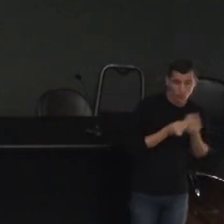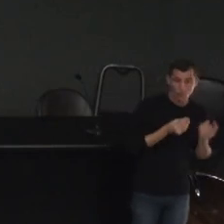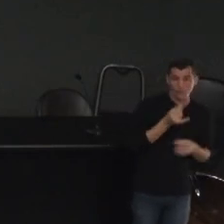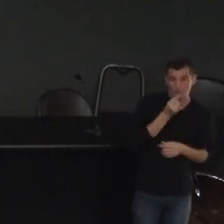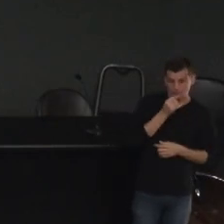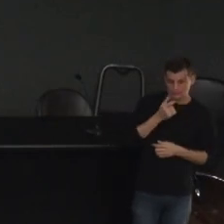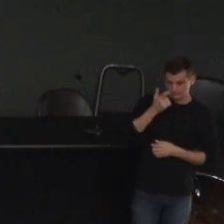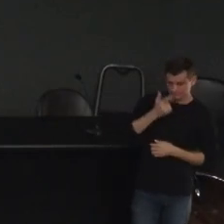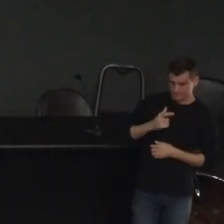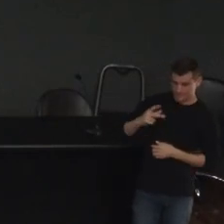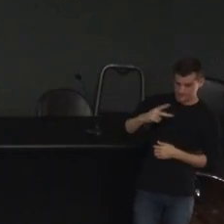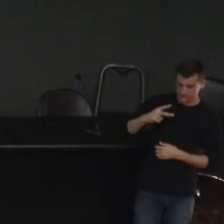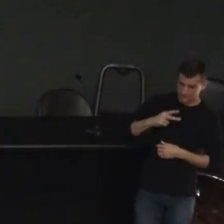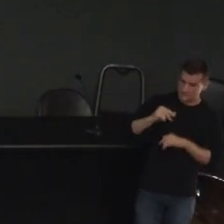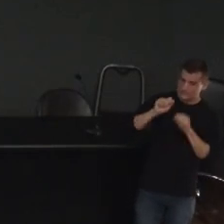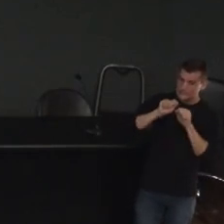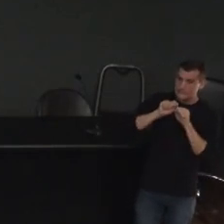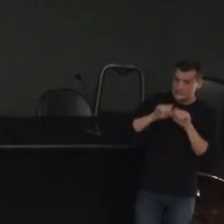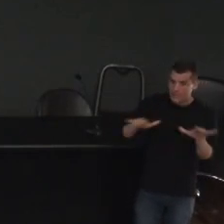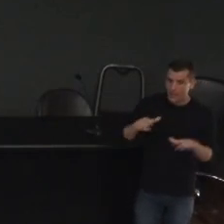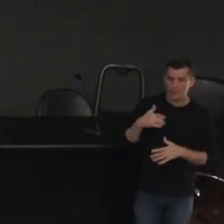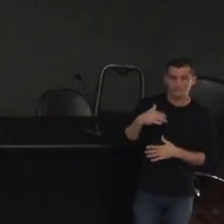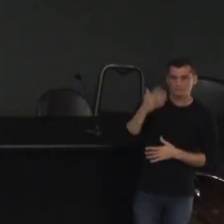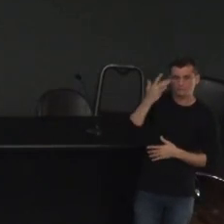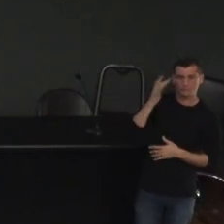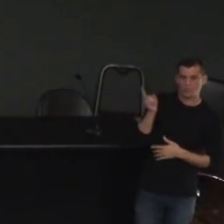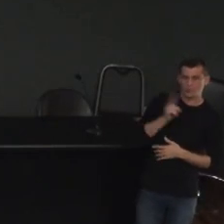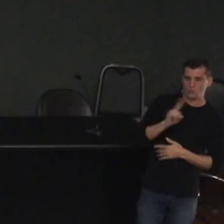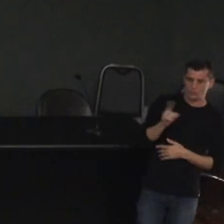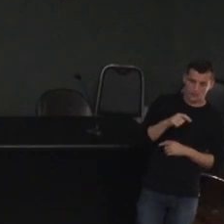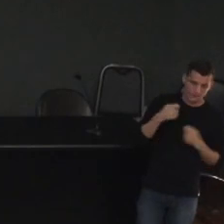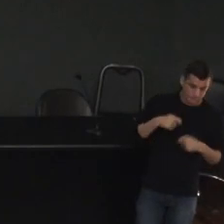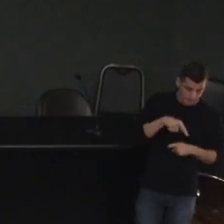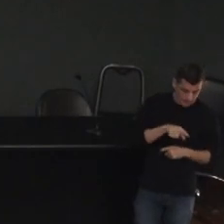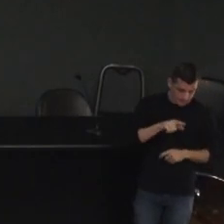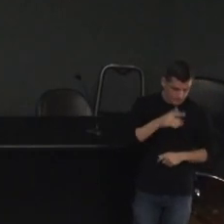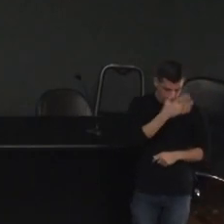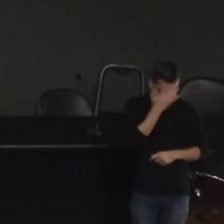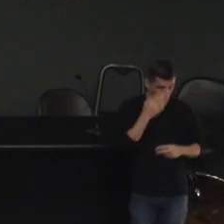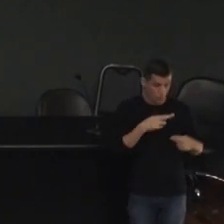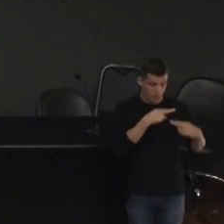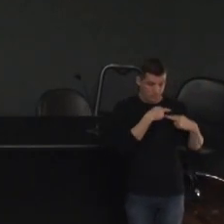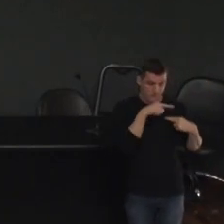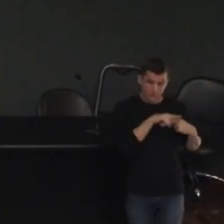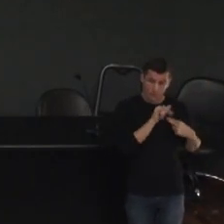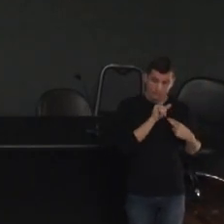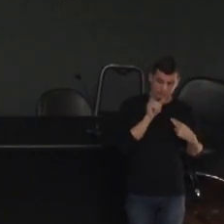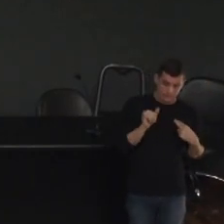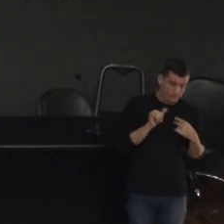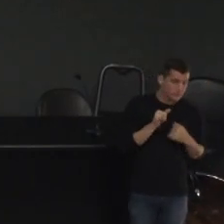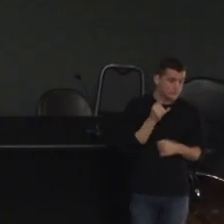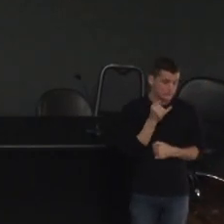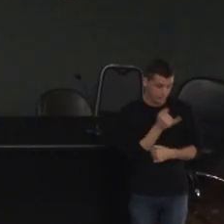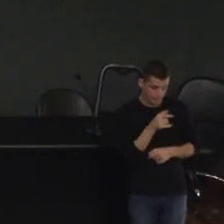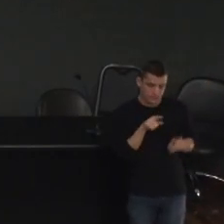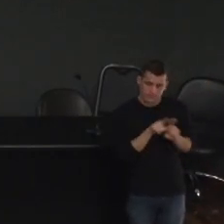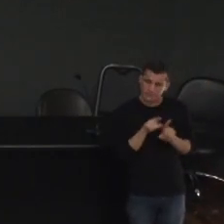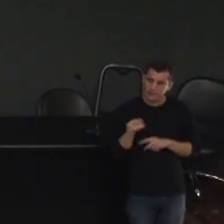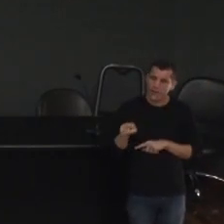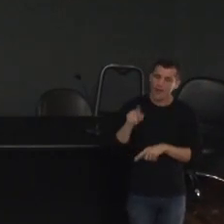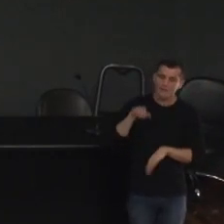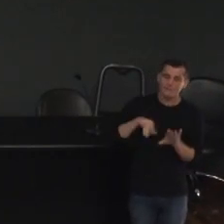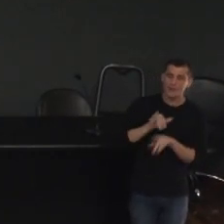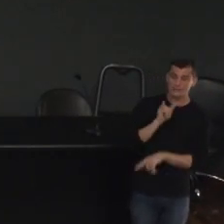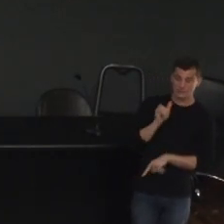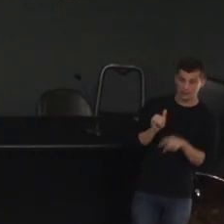tá aqui da Assembleia e eu nem tô sabendo Então você precisa dizer que esse dado vazou porque porque se eu sei por terceiro eu posso ir lá no artigo 42